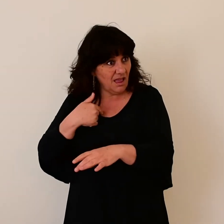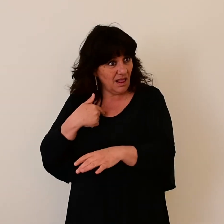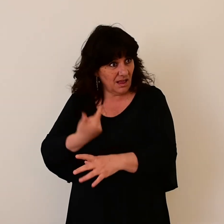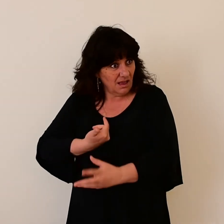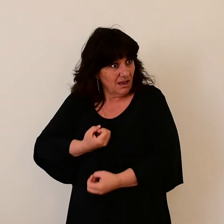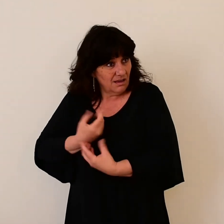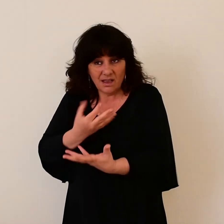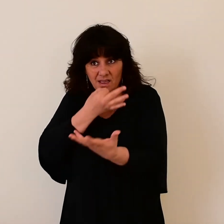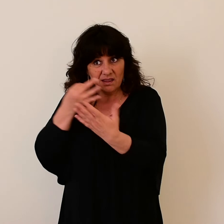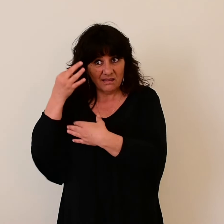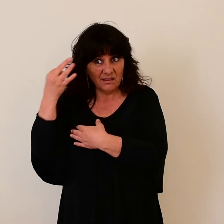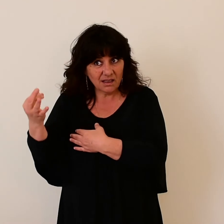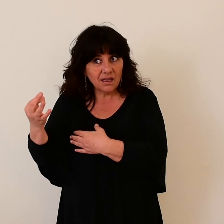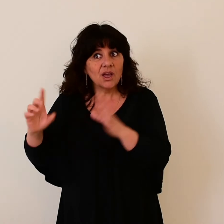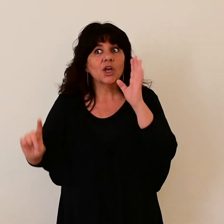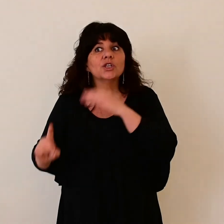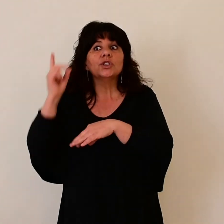vos pères m'a envoyé vers vous. »